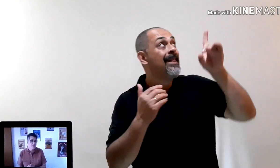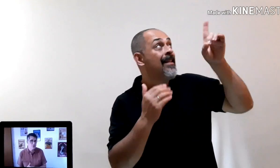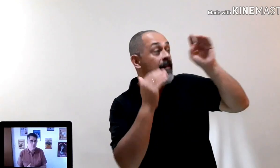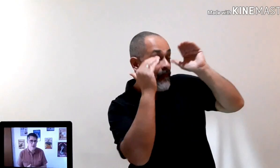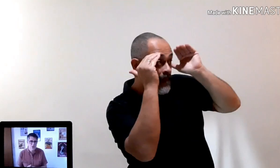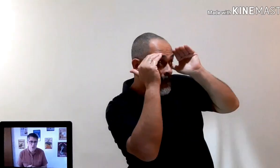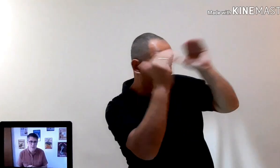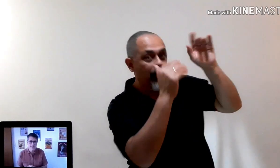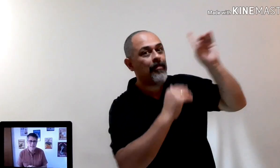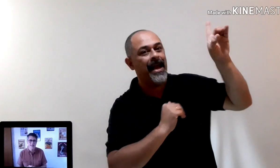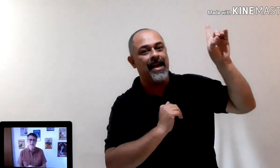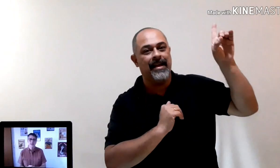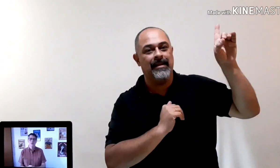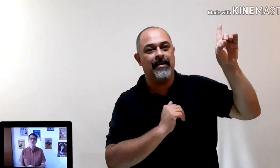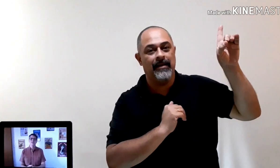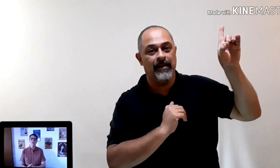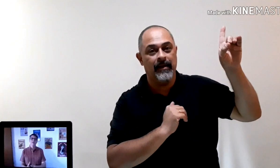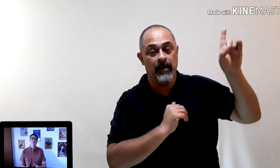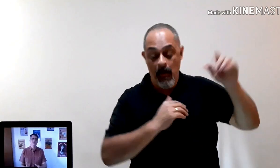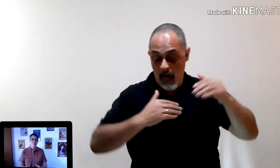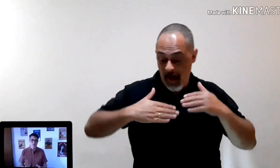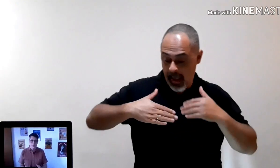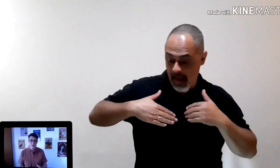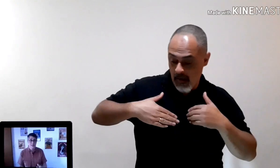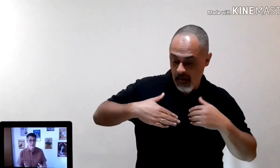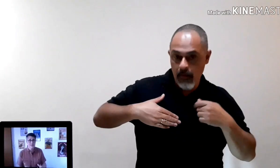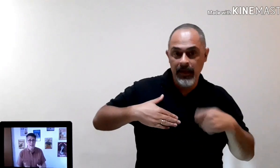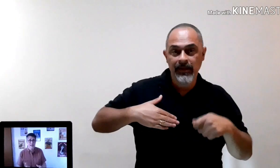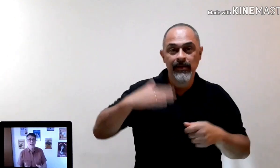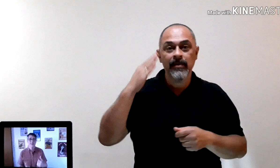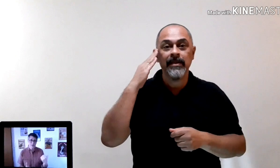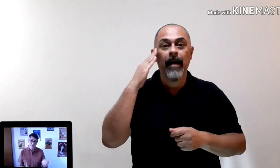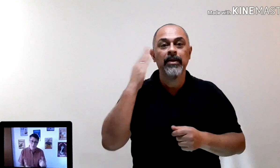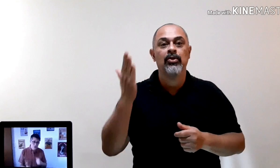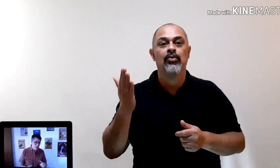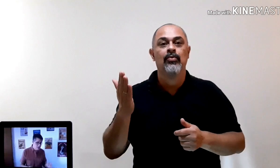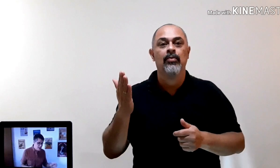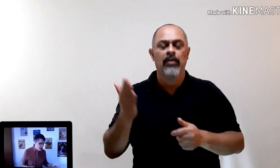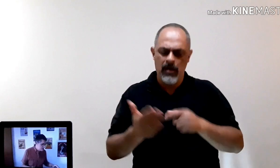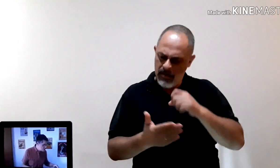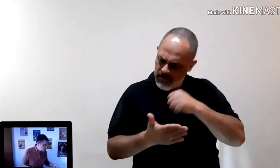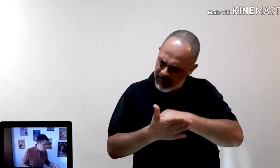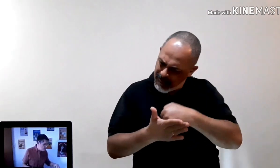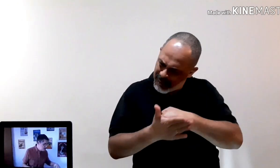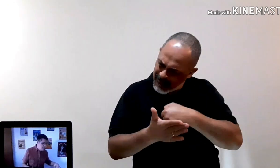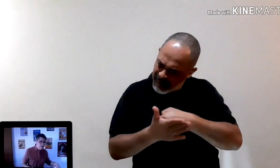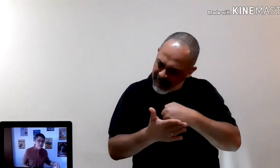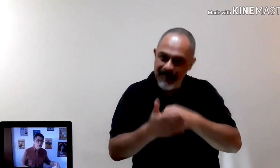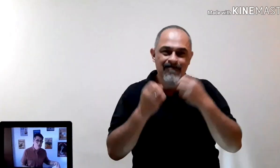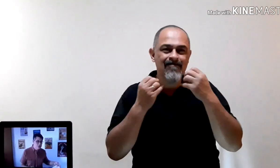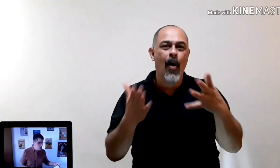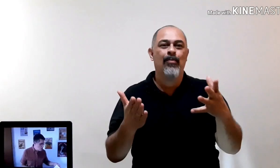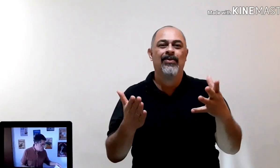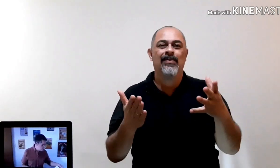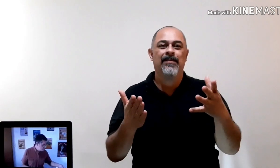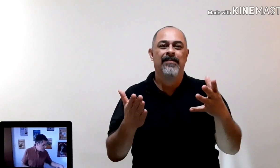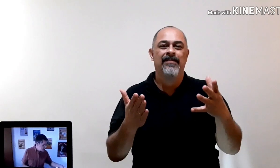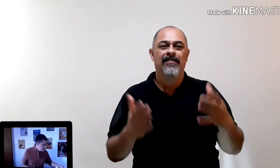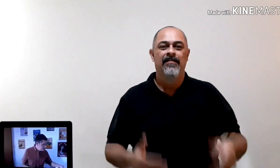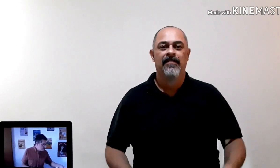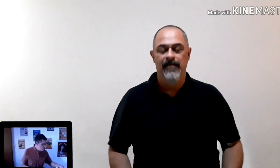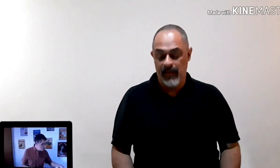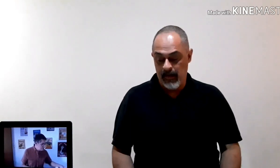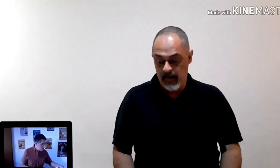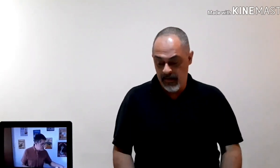passar nessas provações, o que a gente precisa? Então a gente sabe que isso vai produzir perseverança e caráter. Então vamos de volta para a carta de Tiago, versículos de 5 a